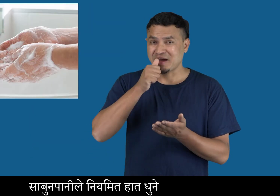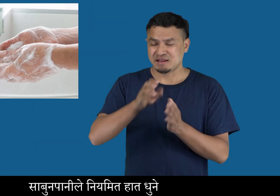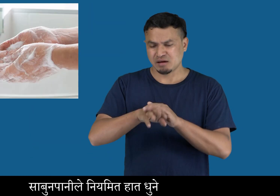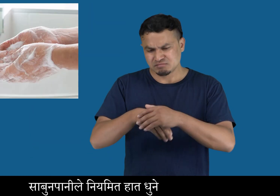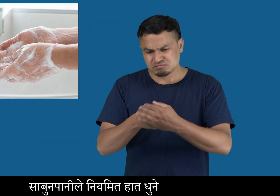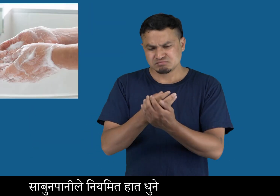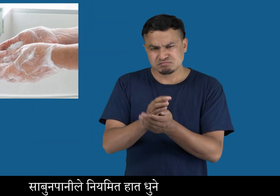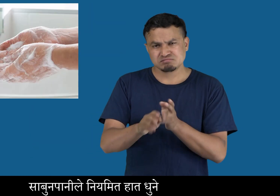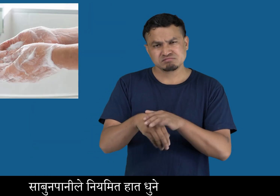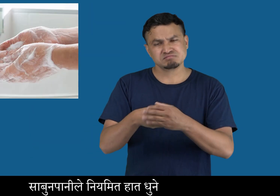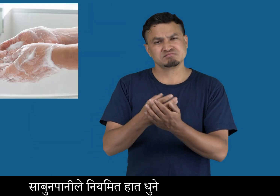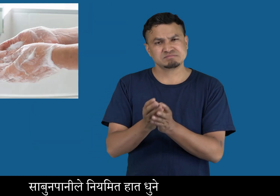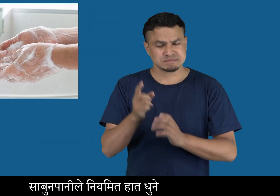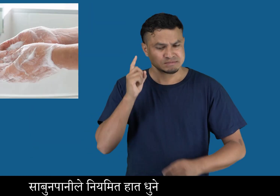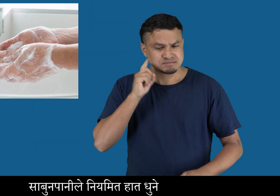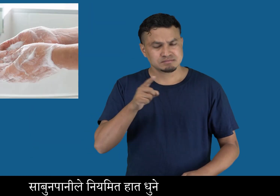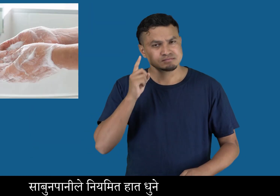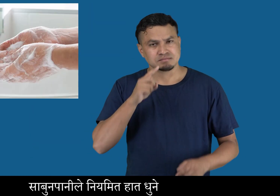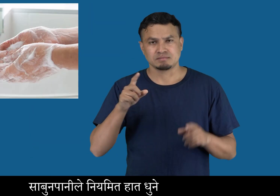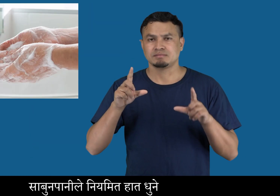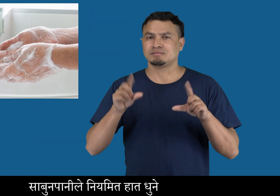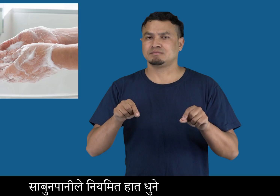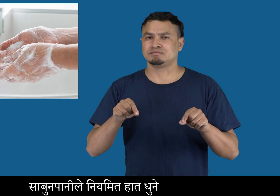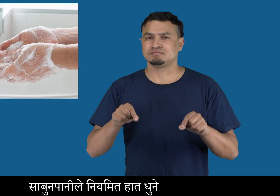साबुन पानीले नियमित हात धुने।